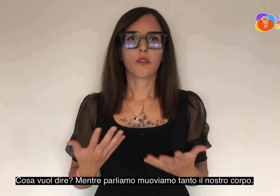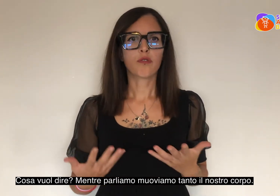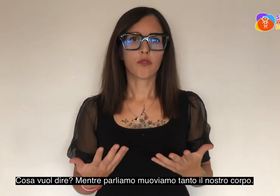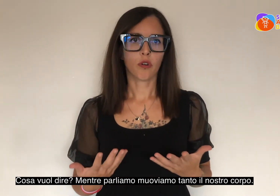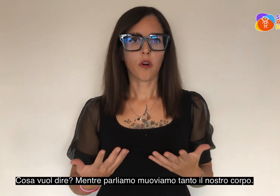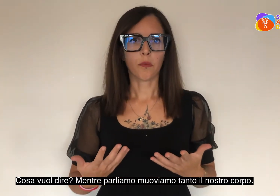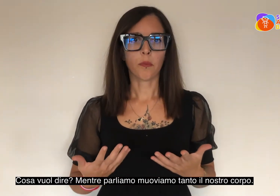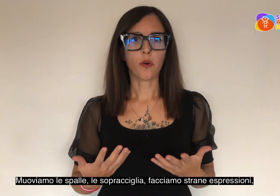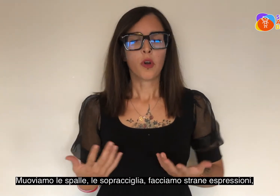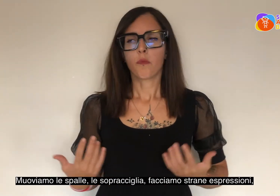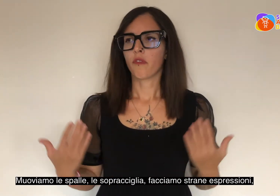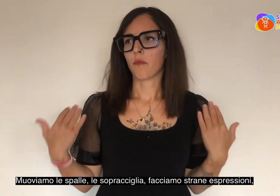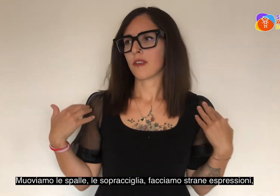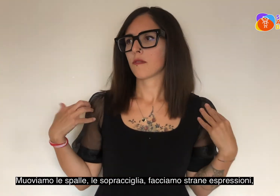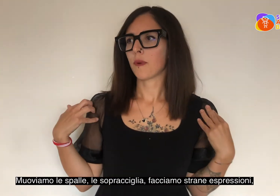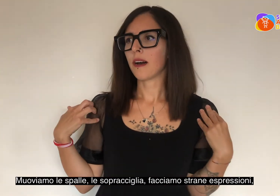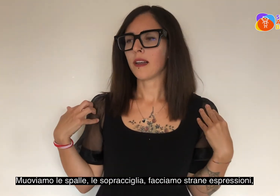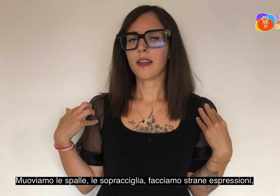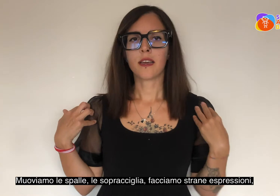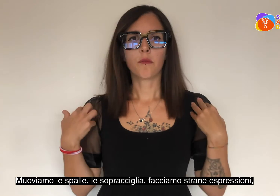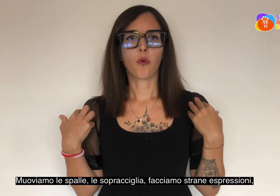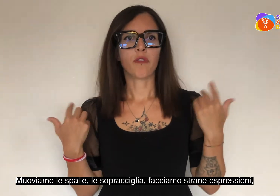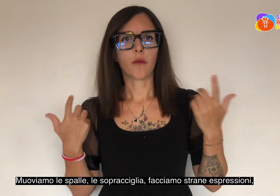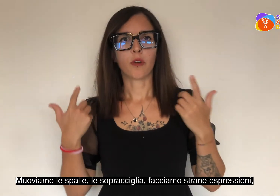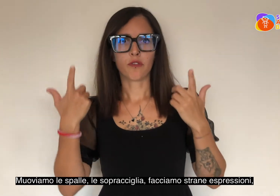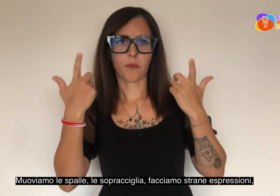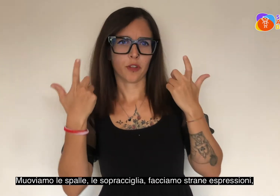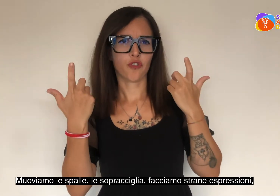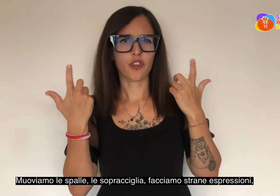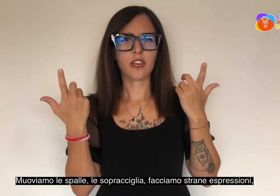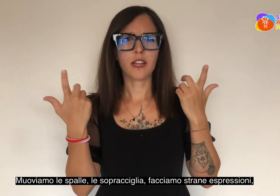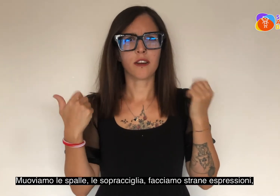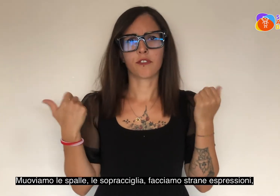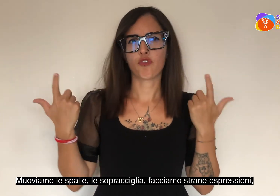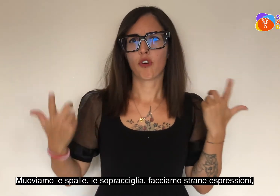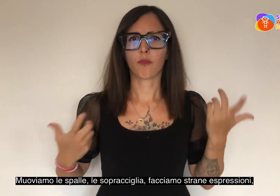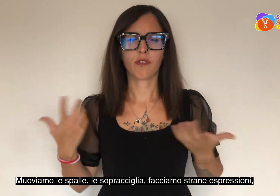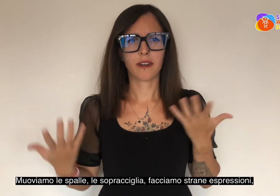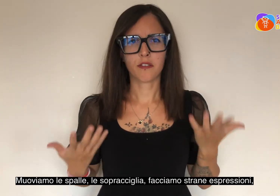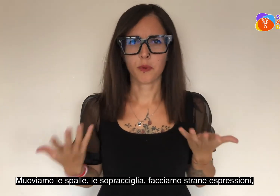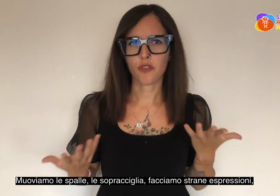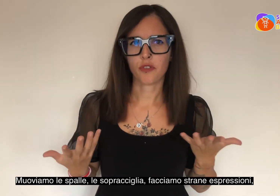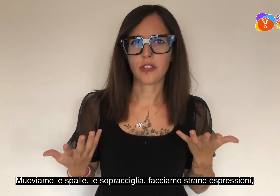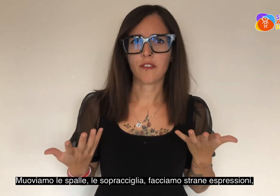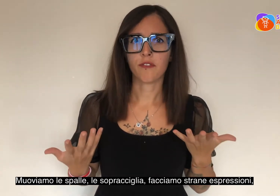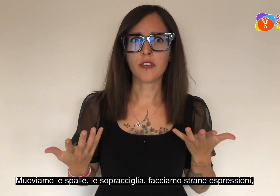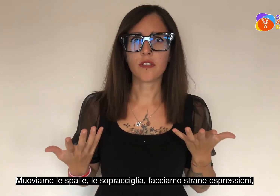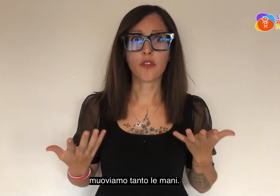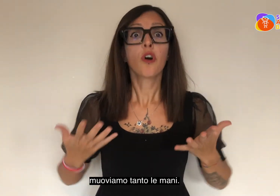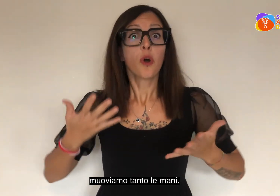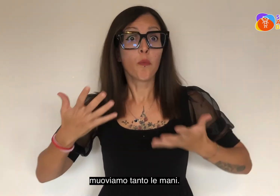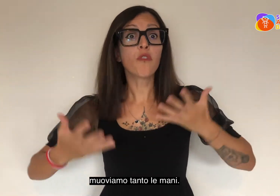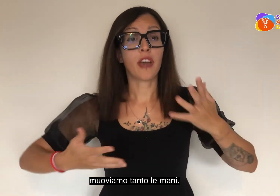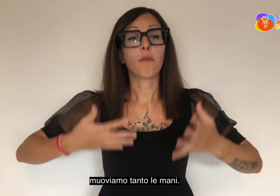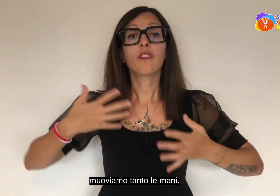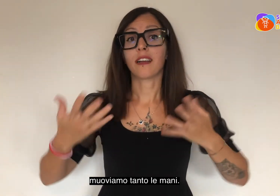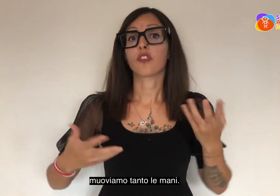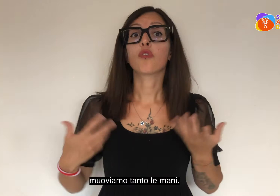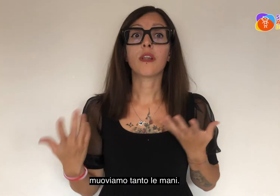nostro corpo, muoviamo le spalle, muoviamo le sopracciglia, facciamo strane espressioni del viso, muoviamo tanto le